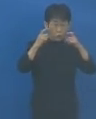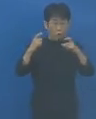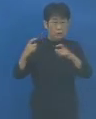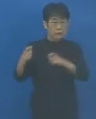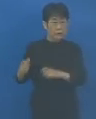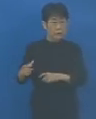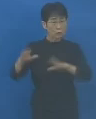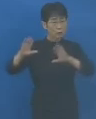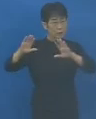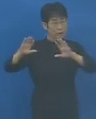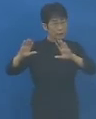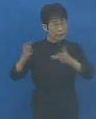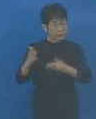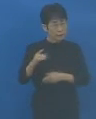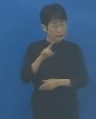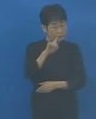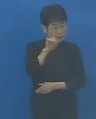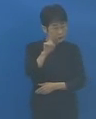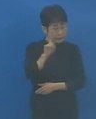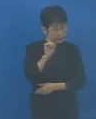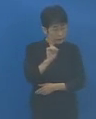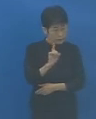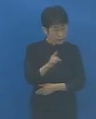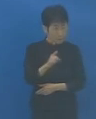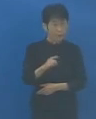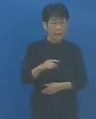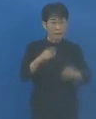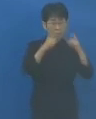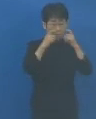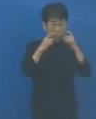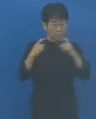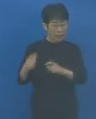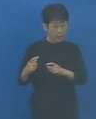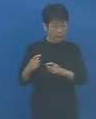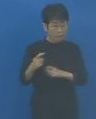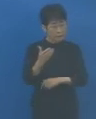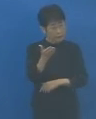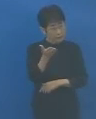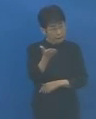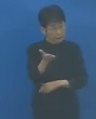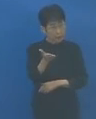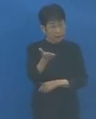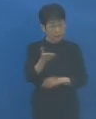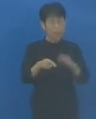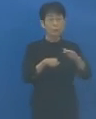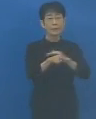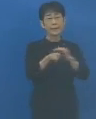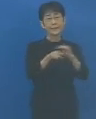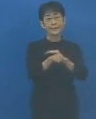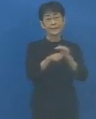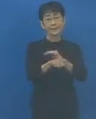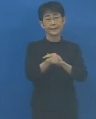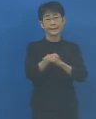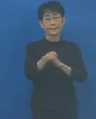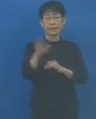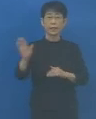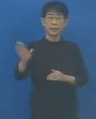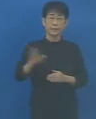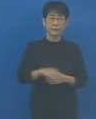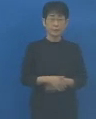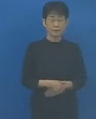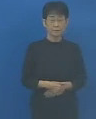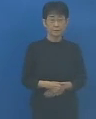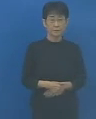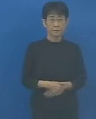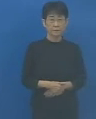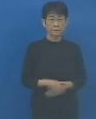かというようなことが原因になっていると思われるものが認められます。で